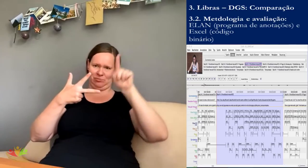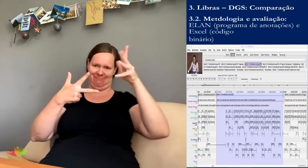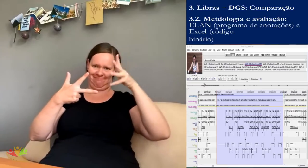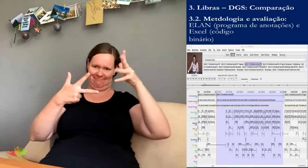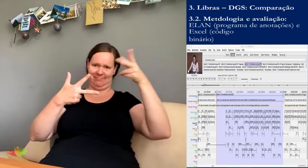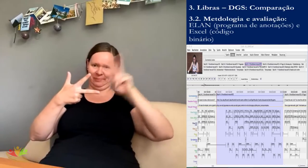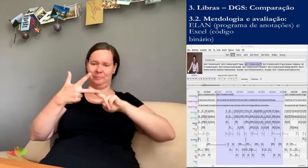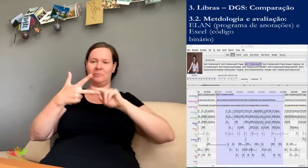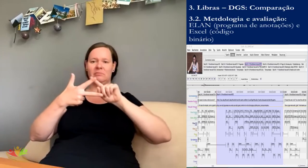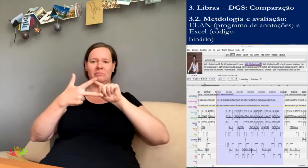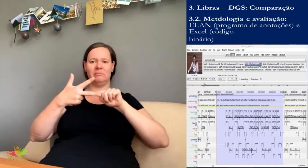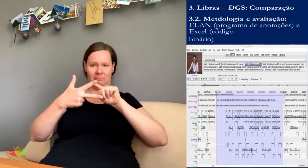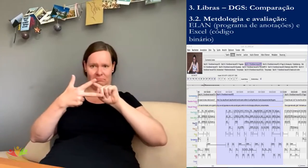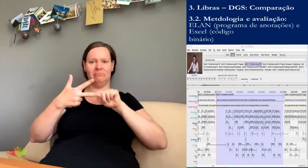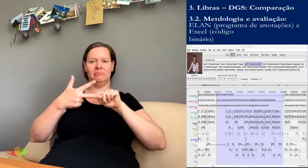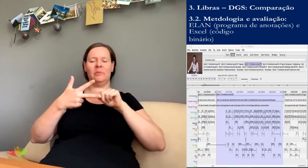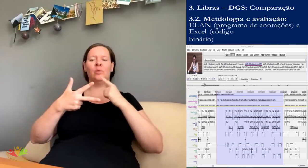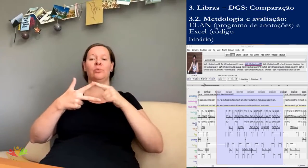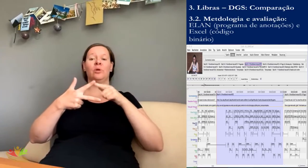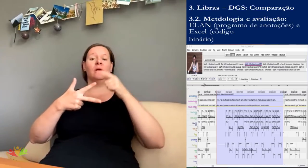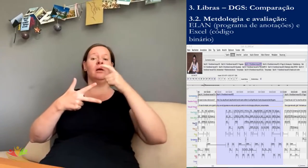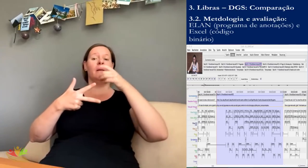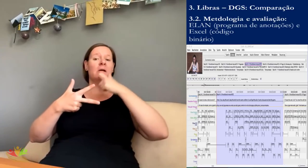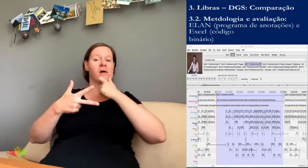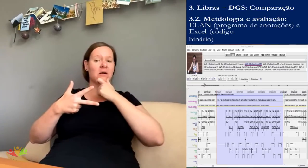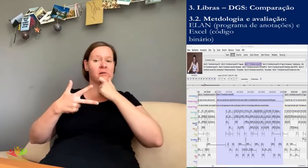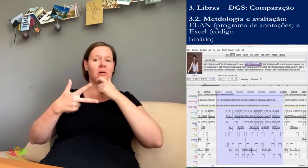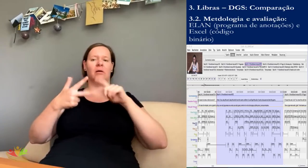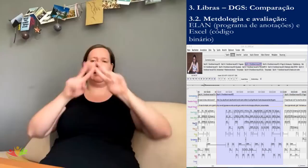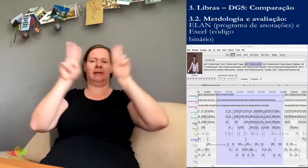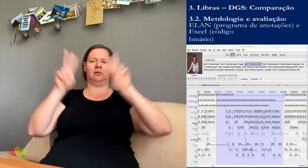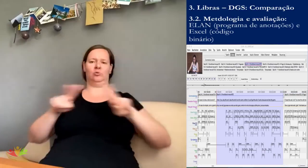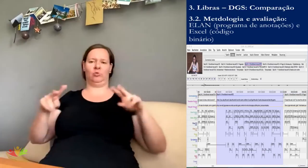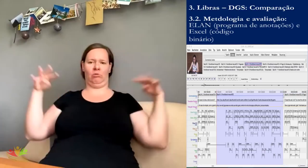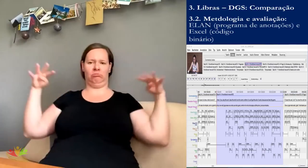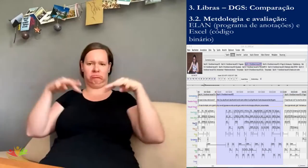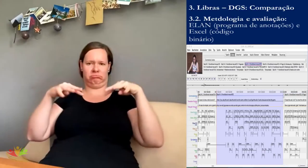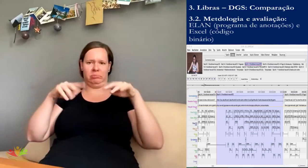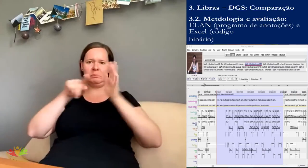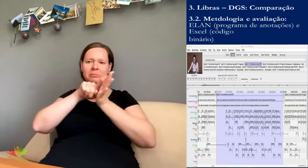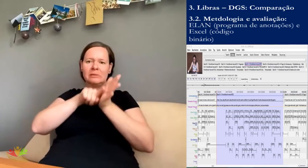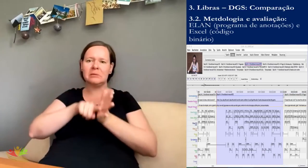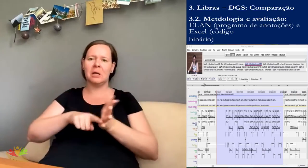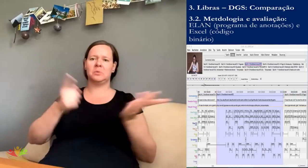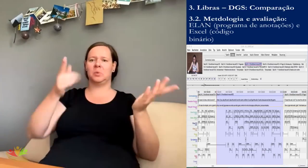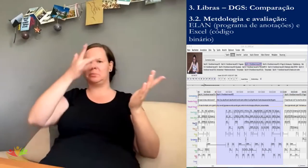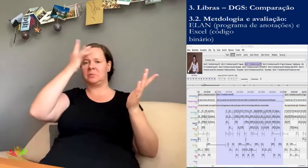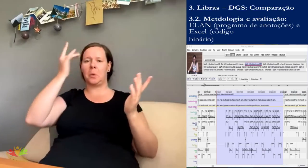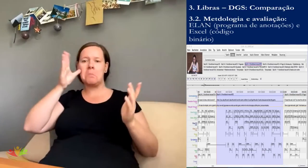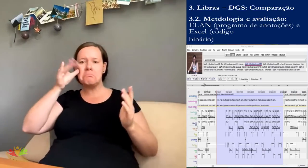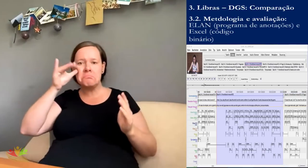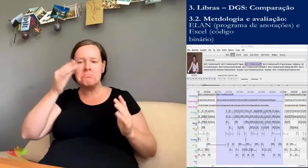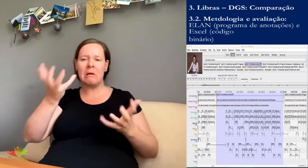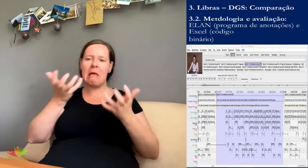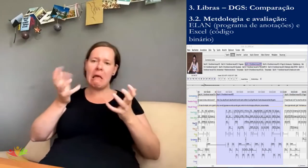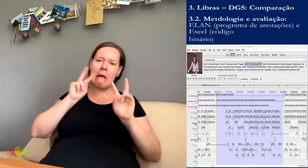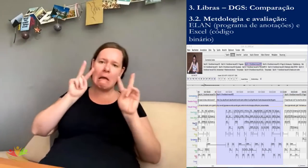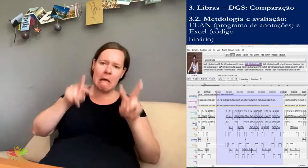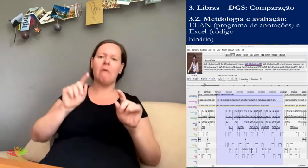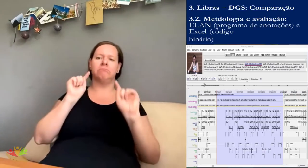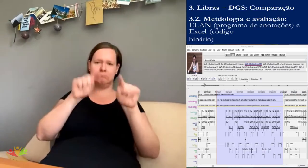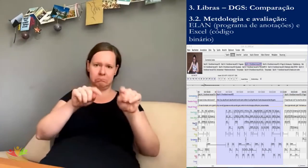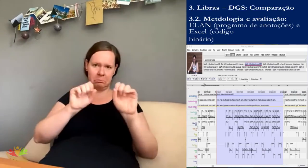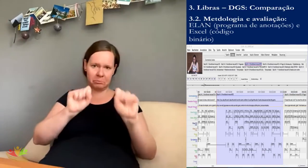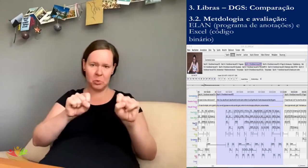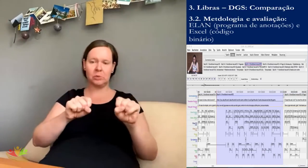houvesse a tradução para o português e para o alemão, para que as pessoas pudessem ter acesso às duas línguas, já que a pesquisa era